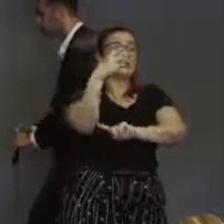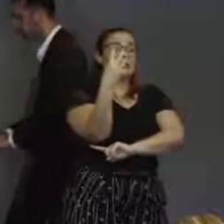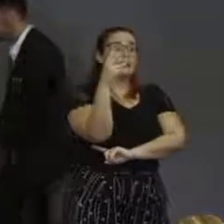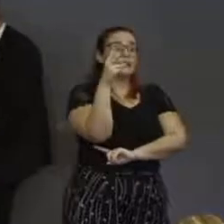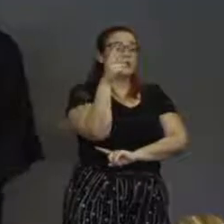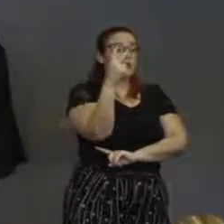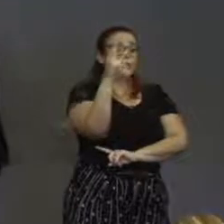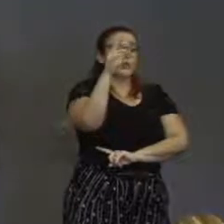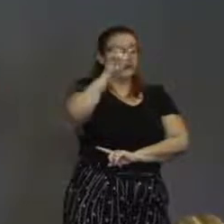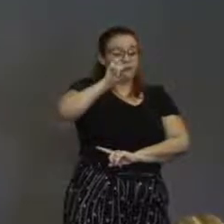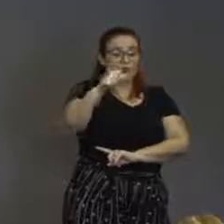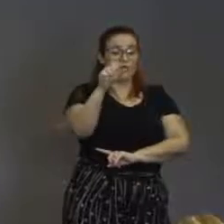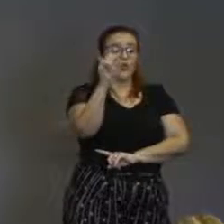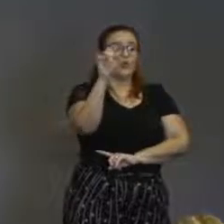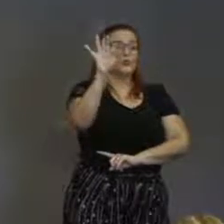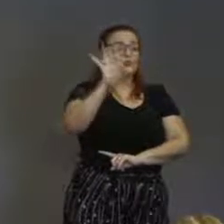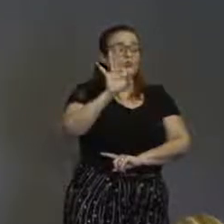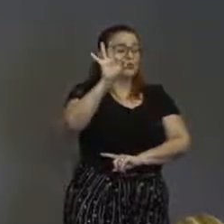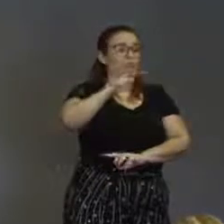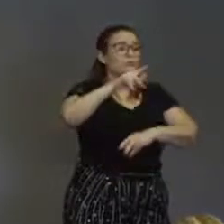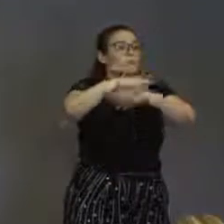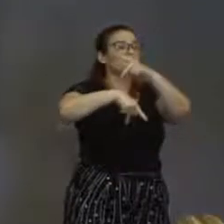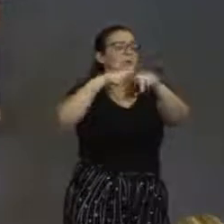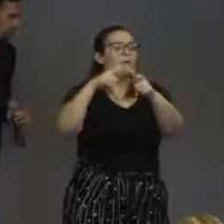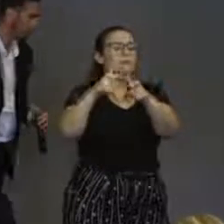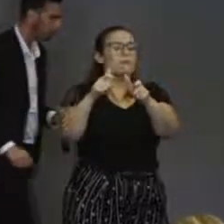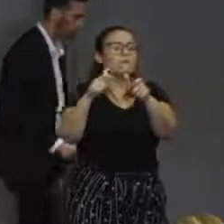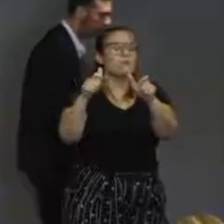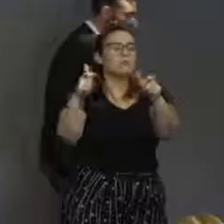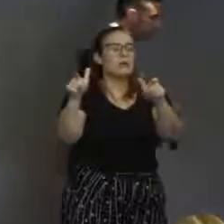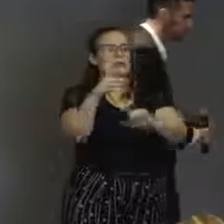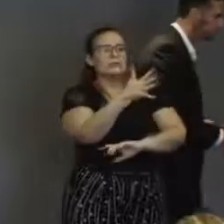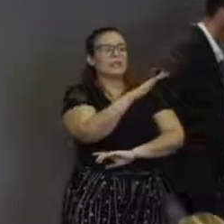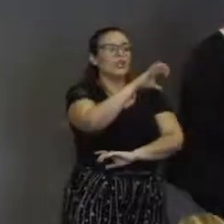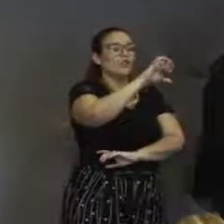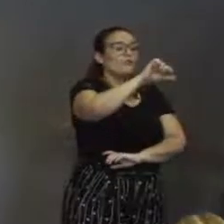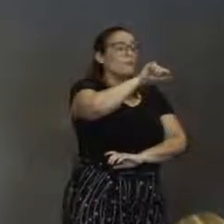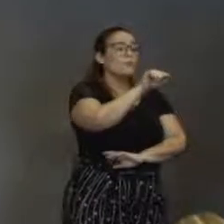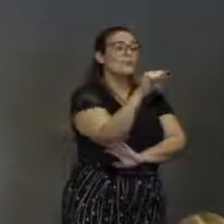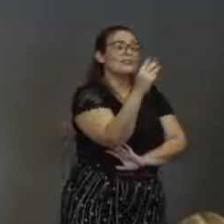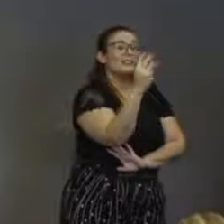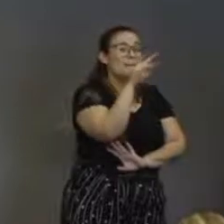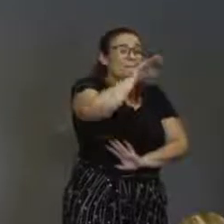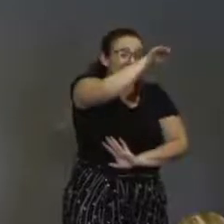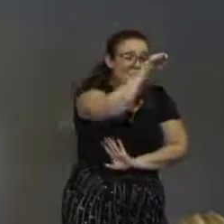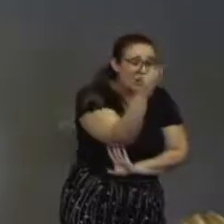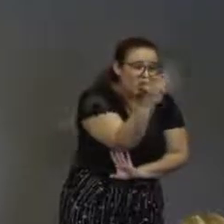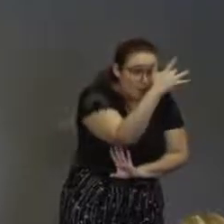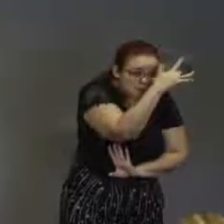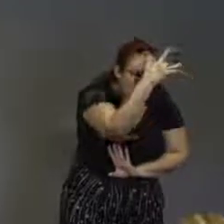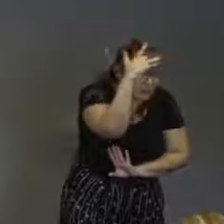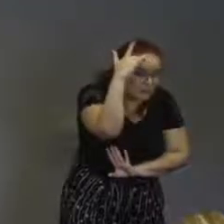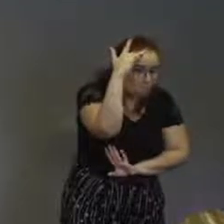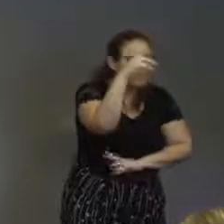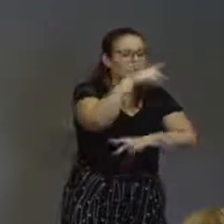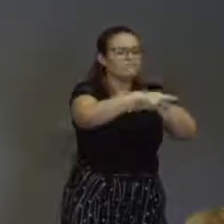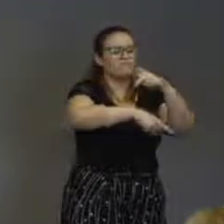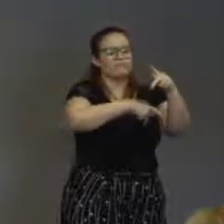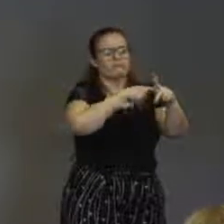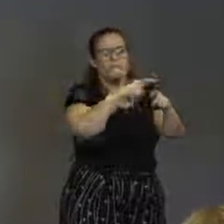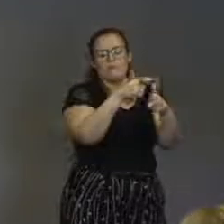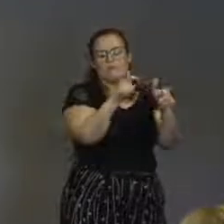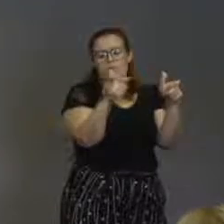32,8% da população do mundo. Nós devemos chegar aí a 9,3 bilhões de pessoas, seremos muitos, né? Mas a